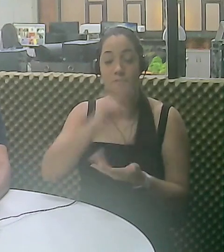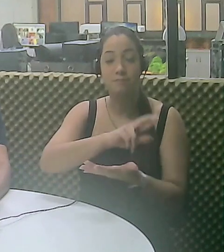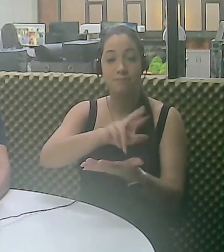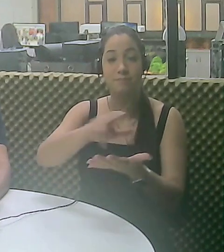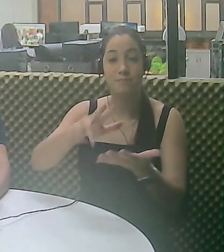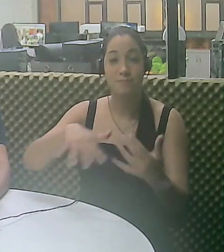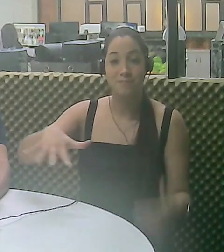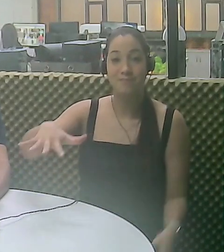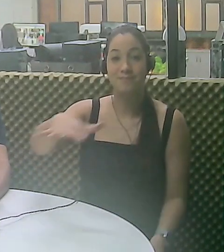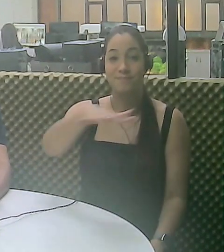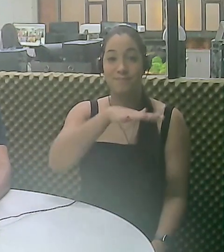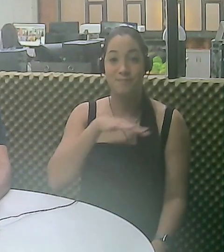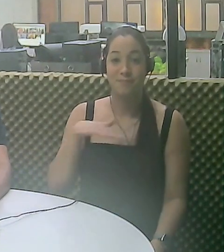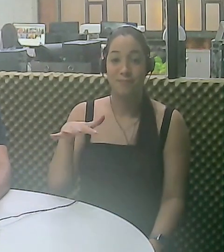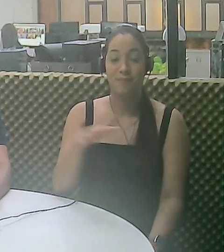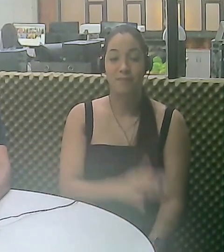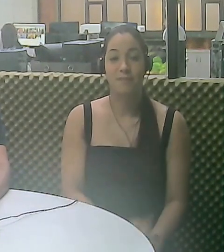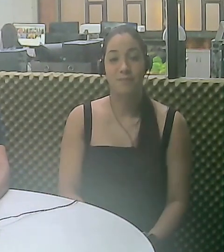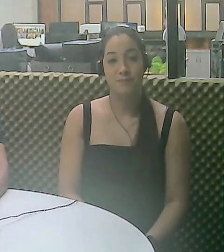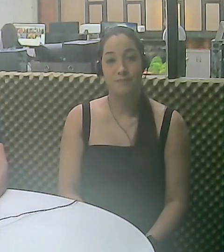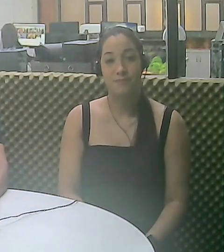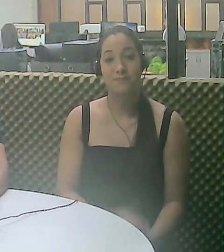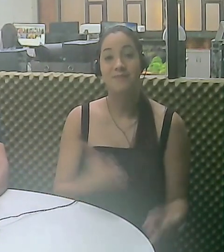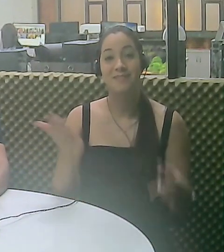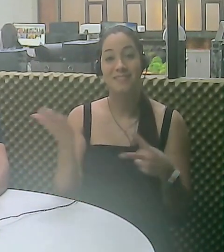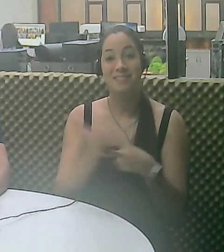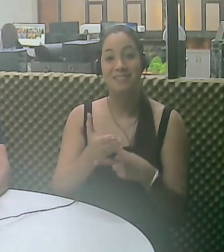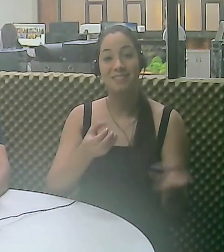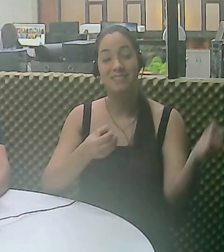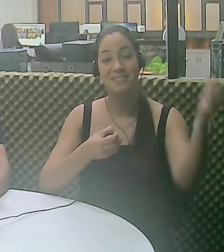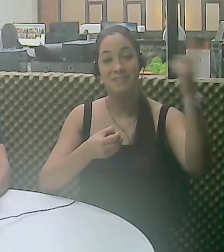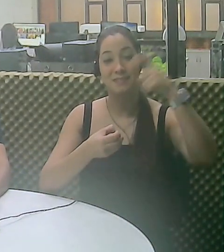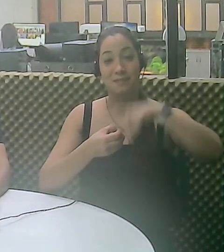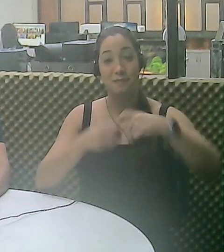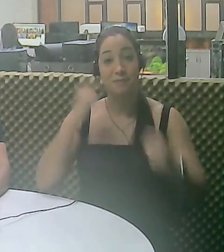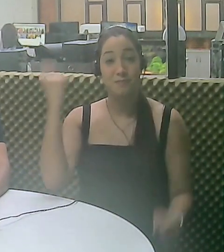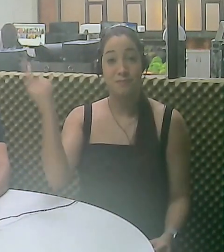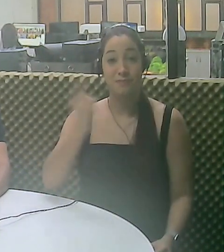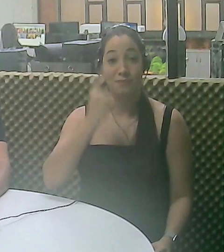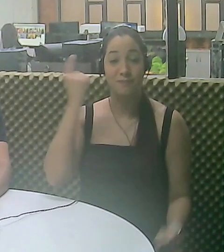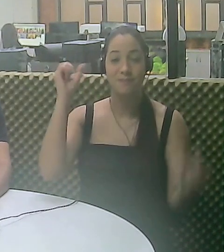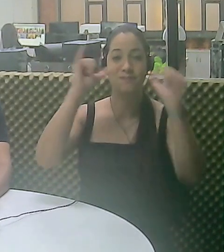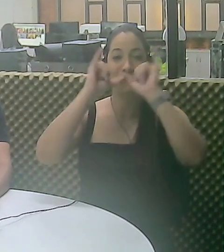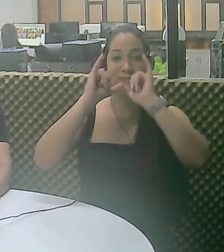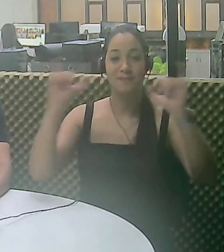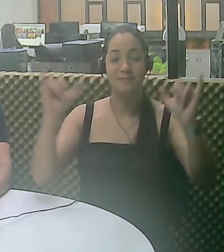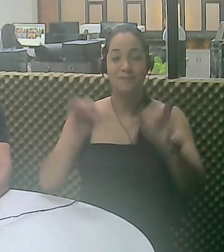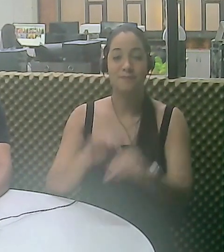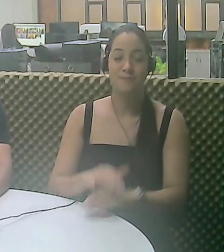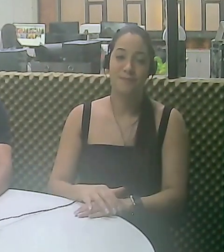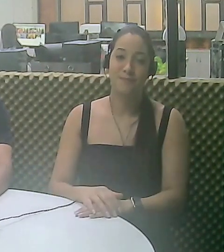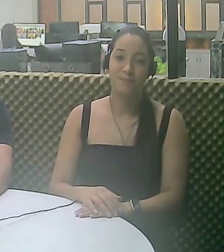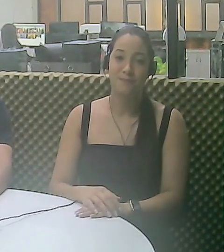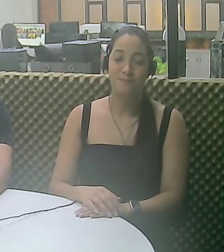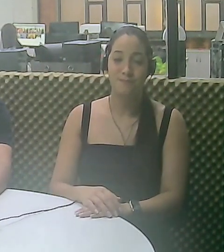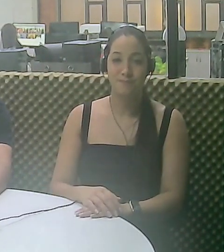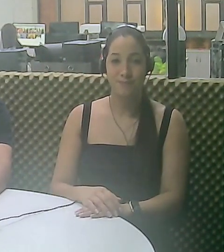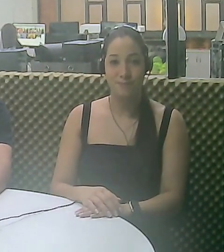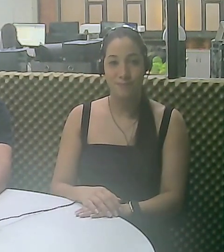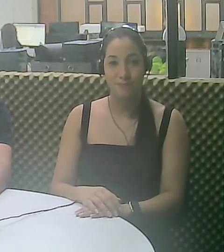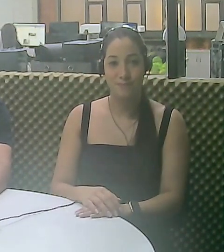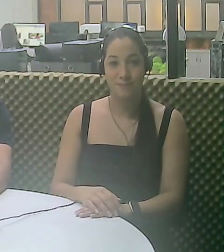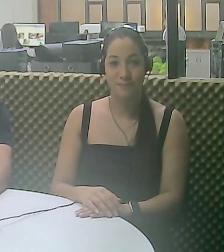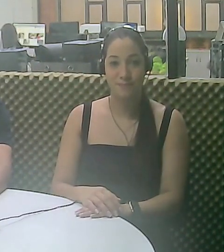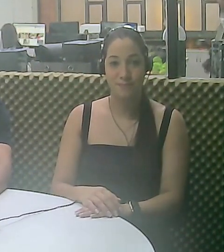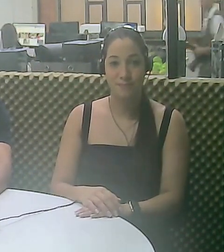outros espaços. Agora vamos para um rápido intervalo, já voltamos com o giro de notícias.